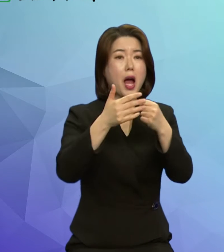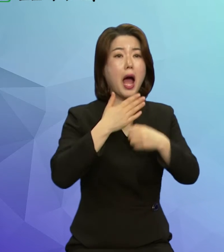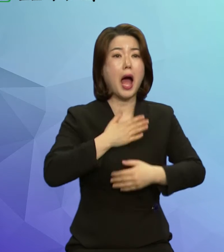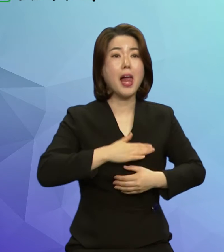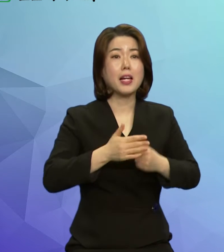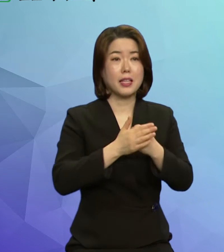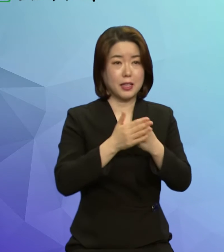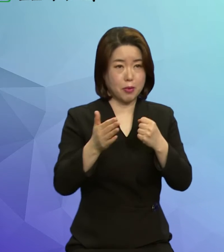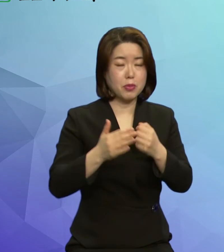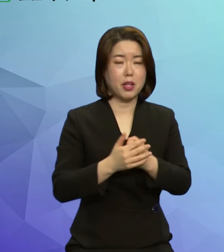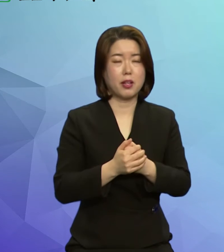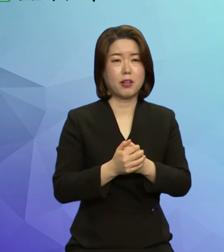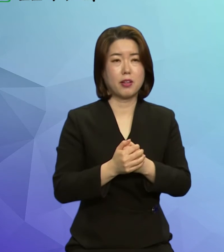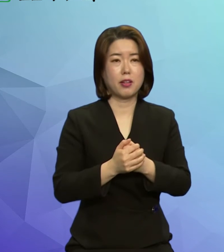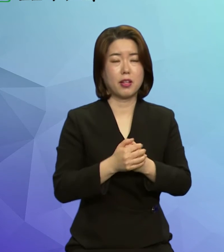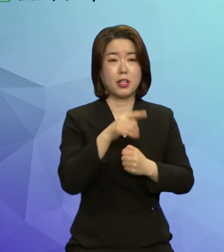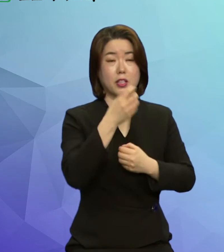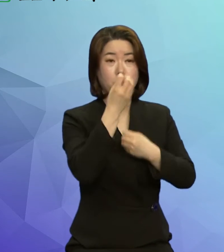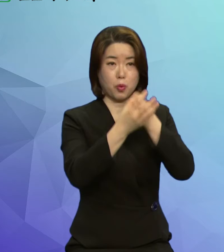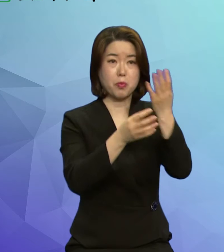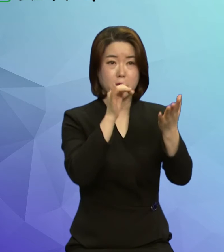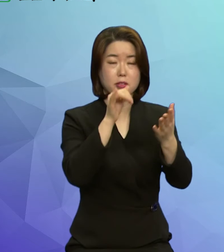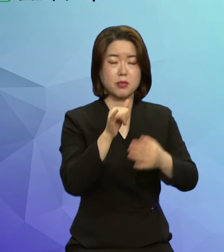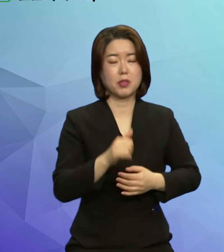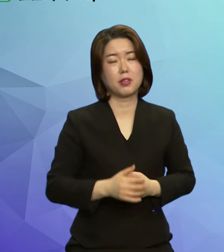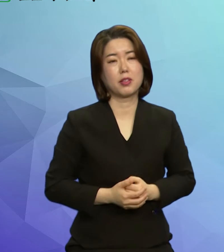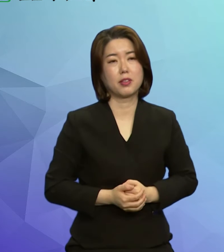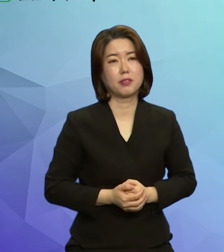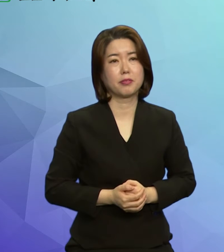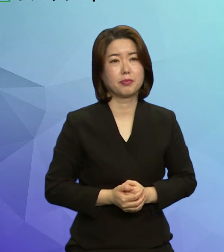알기에 사도 바울이 그렇게 고백했습니다.